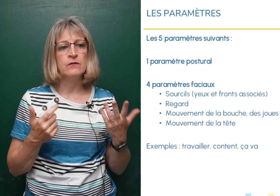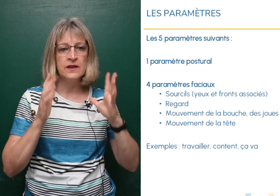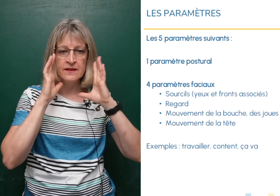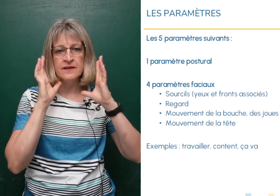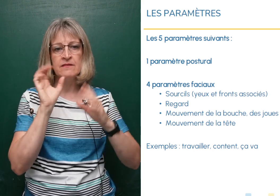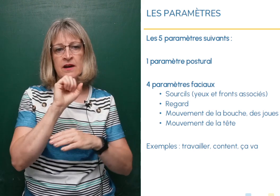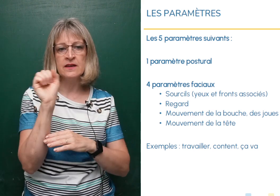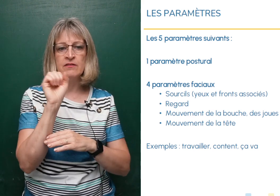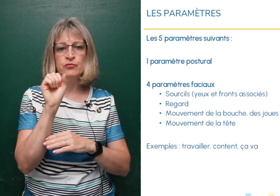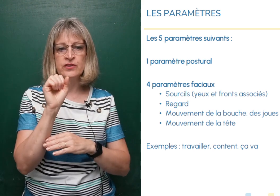a la tête qui va bouger.